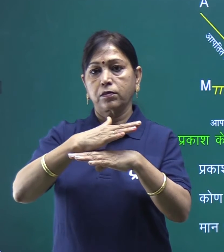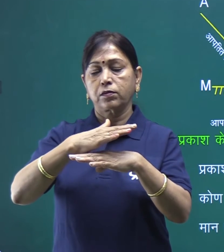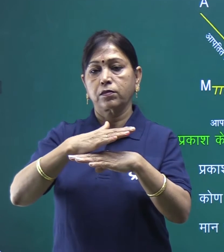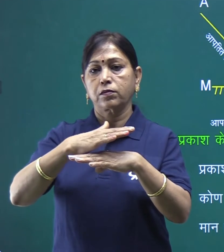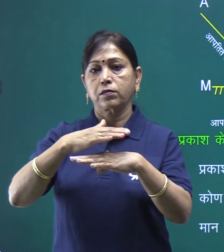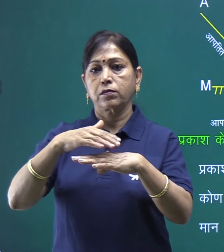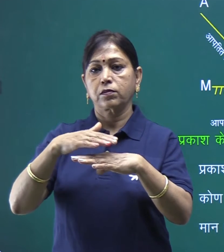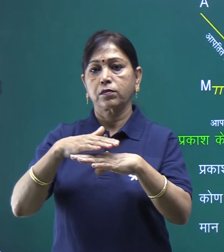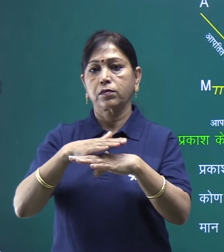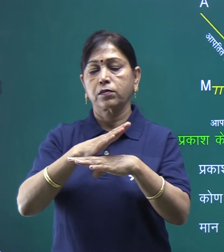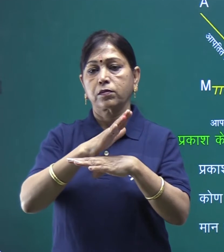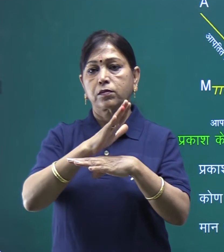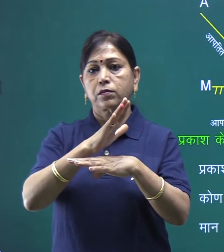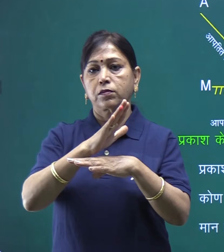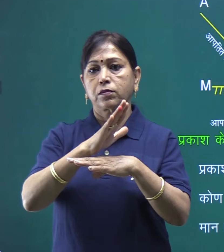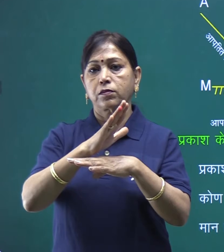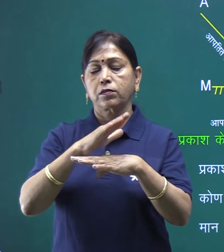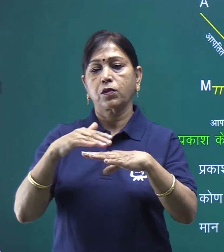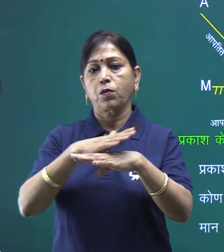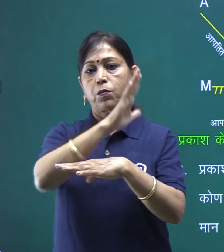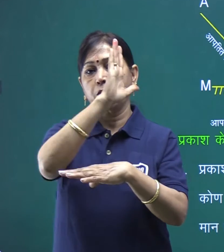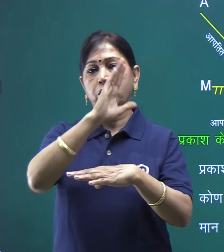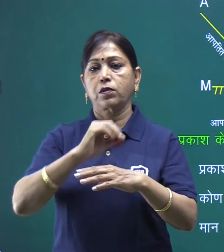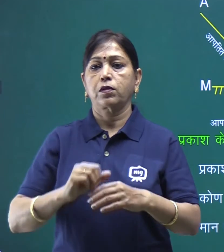और टकराकर बी किरण परिवर्तित किरण है।